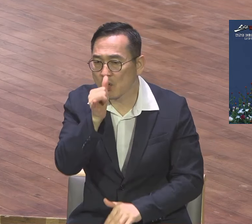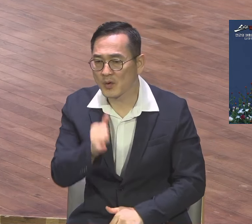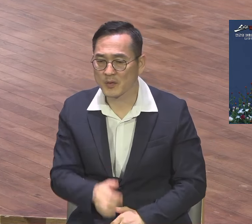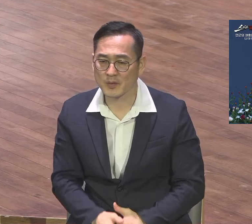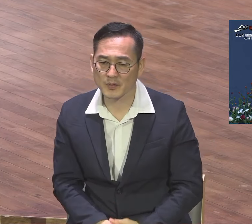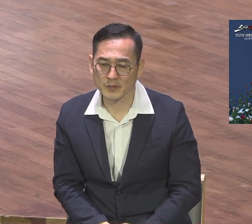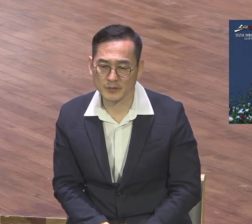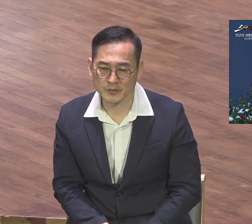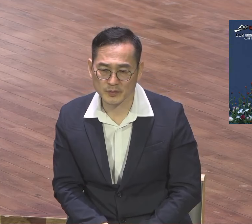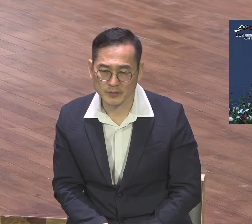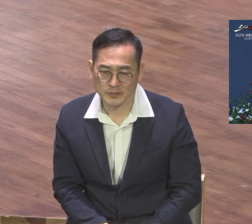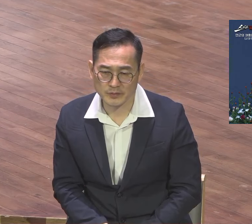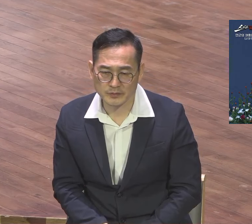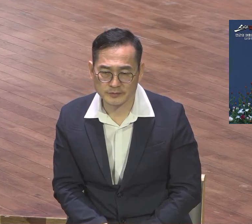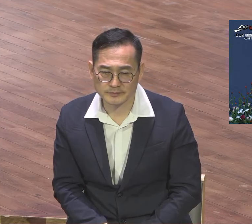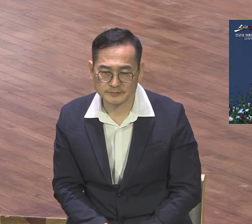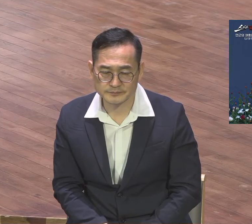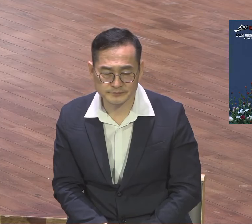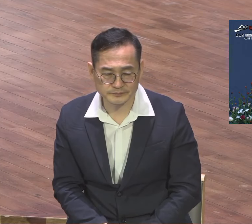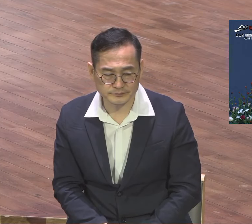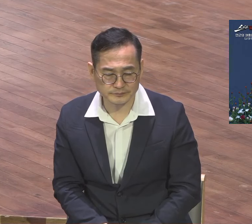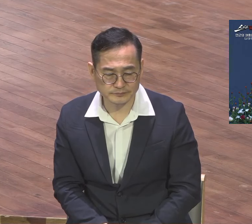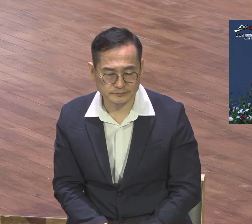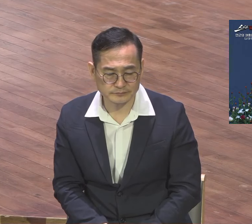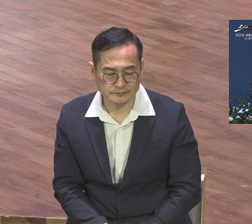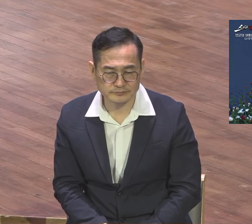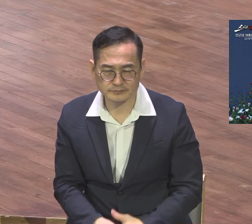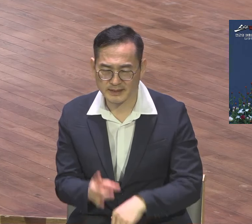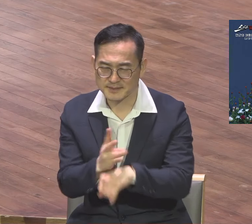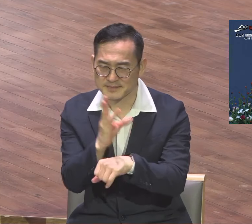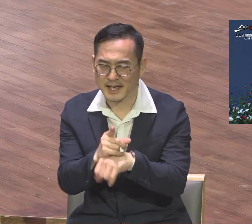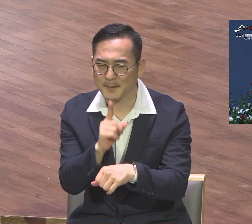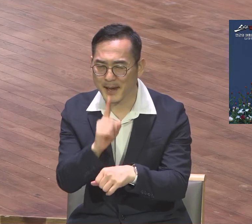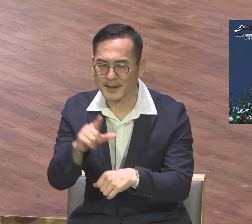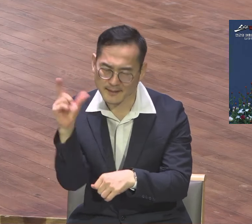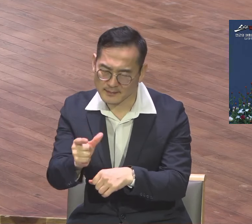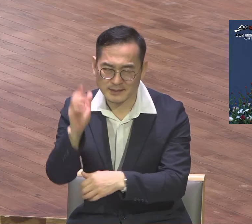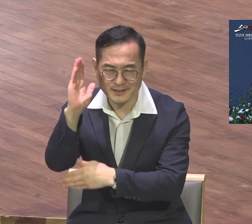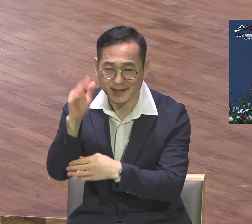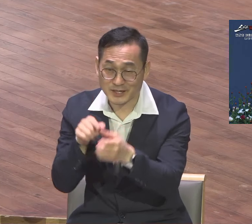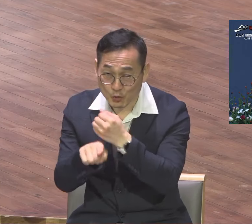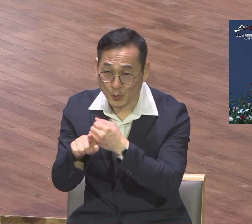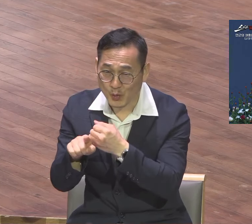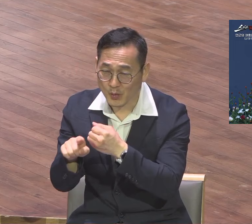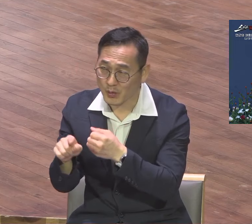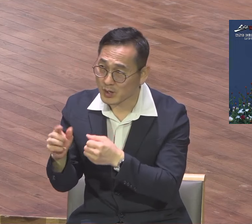그래서 우리가 24를 강조하는 거예요. 성삼위 하나님이 나와 함께